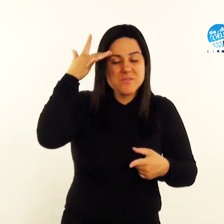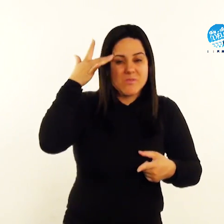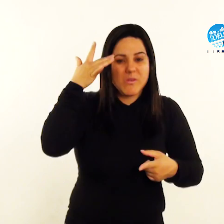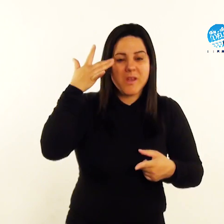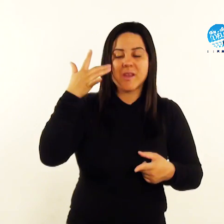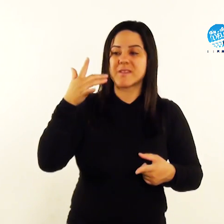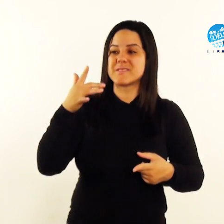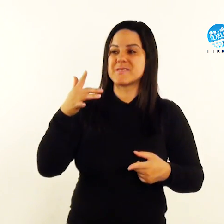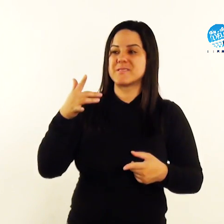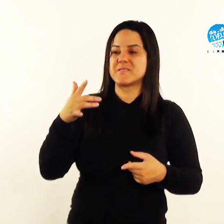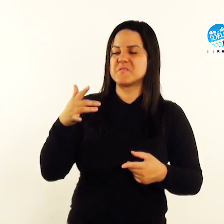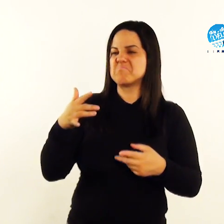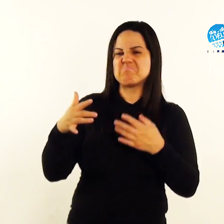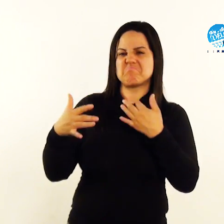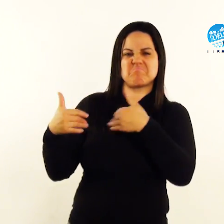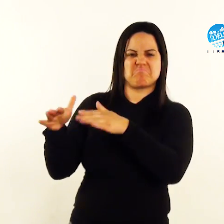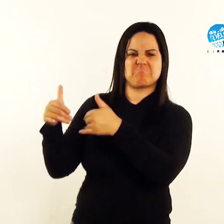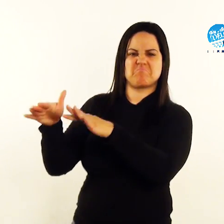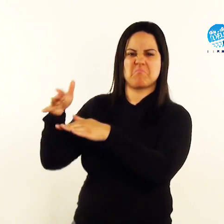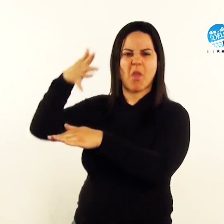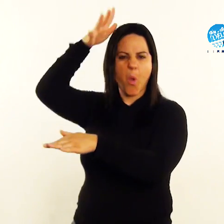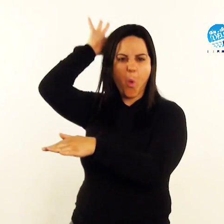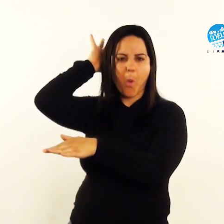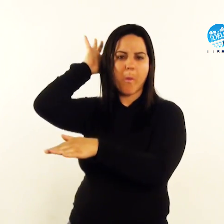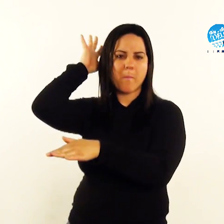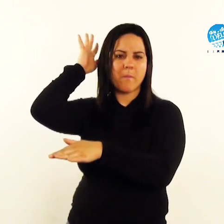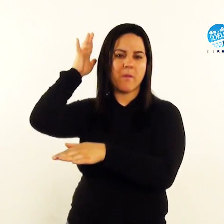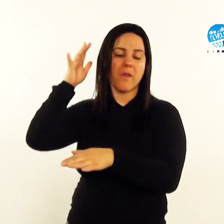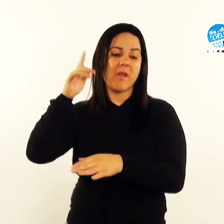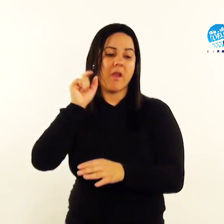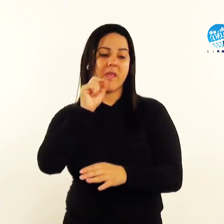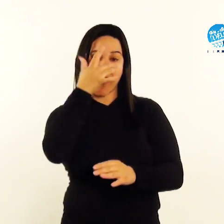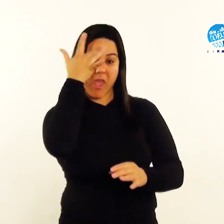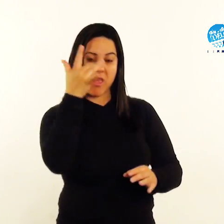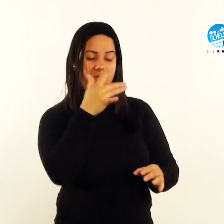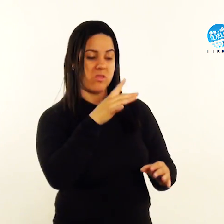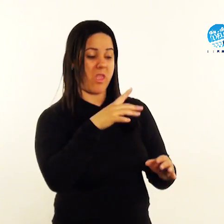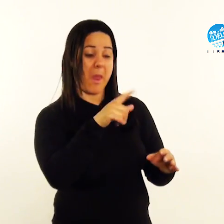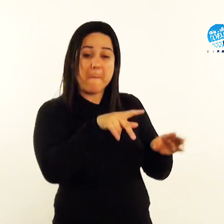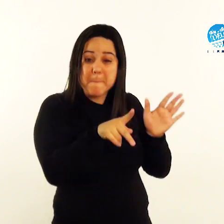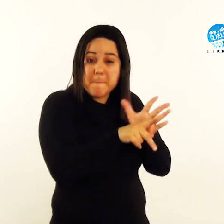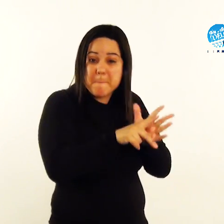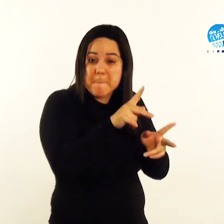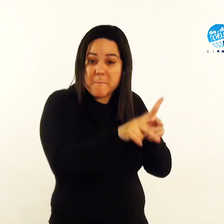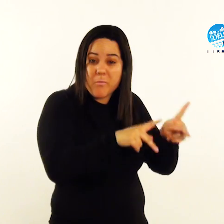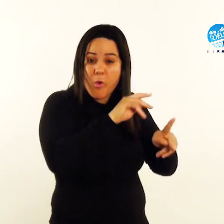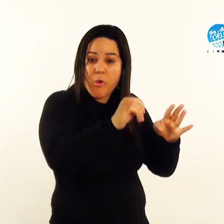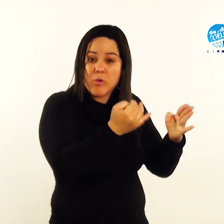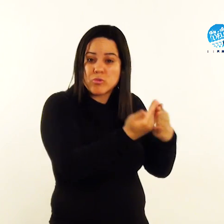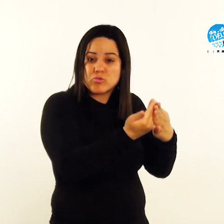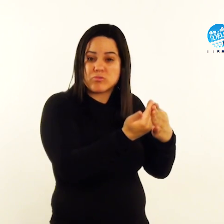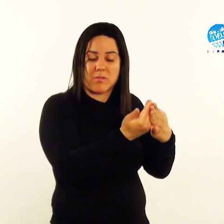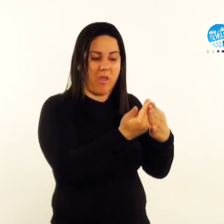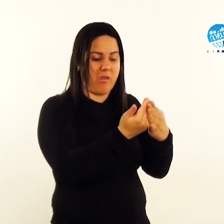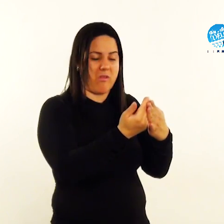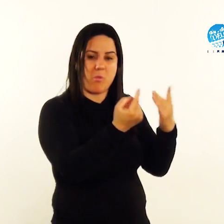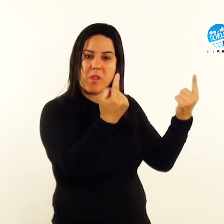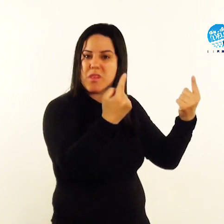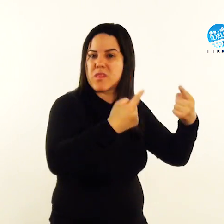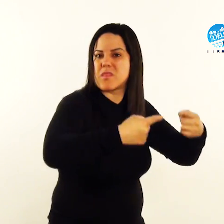quem ficava com a imagem ruim era o patrício deles, um judeu que comprou a coletoria de impostos. E esse